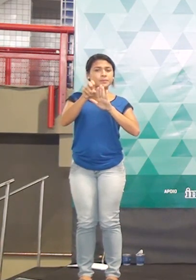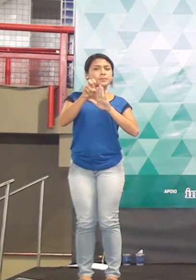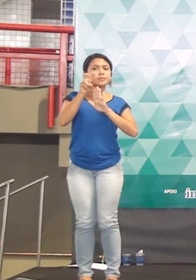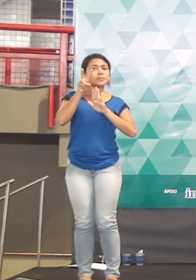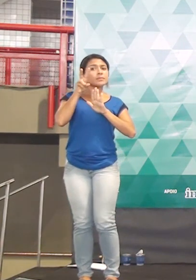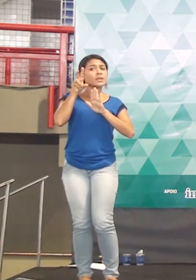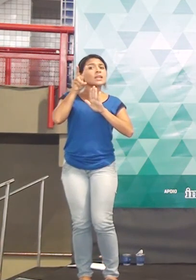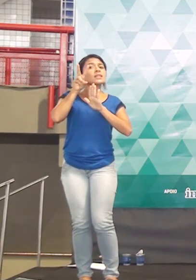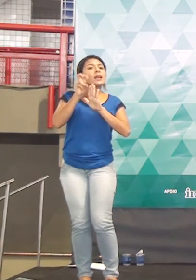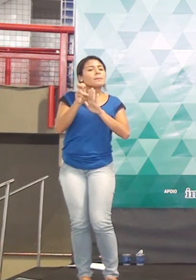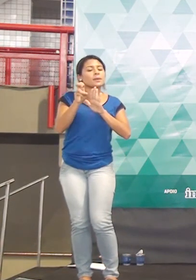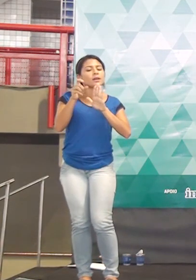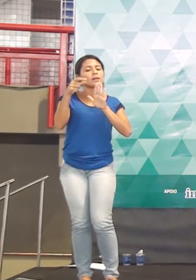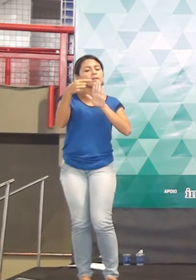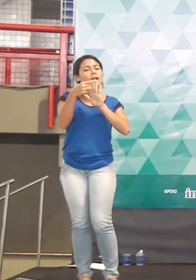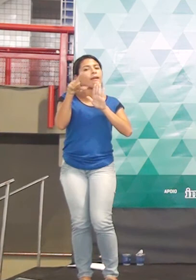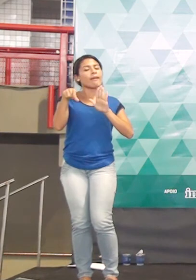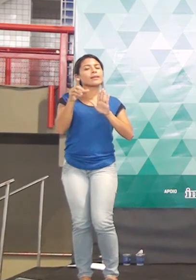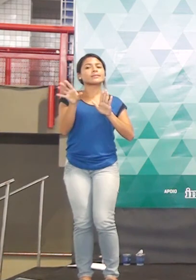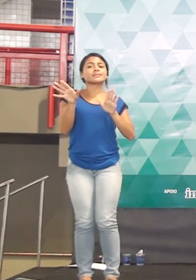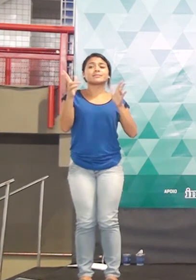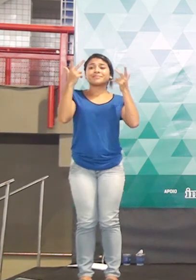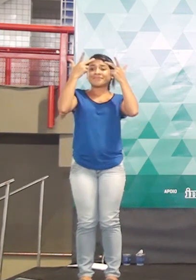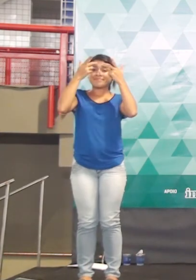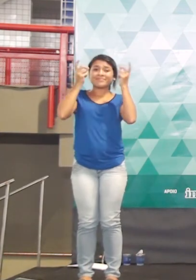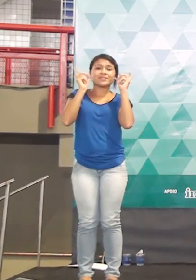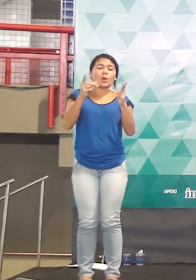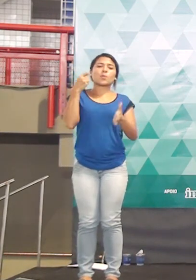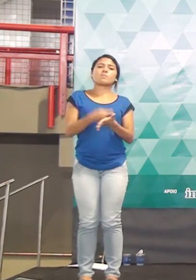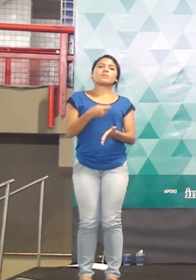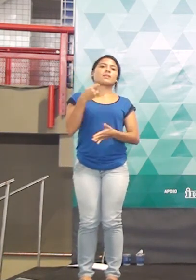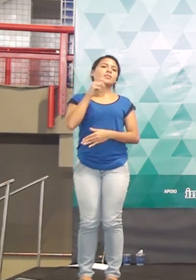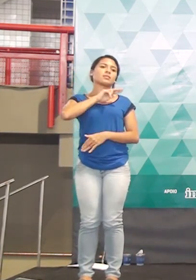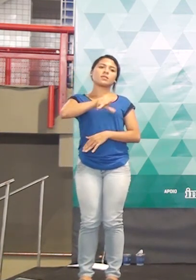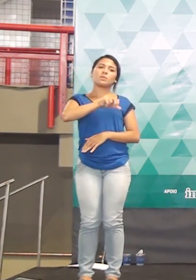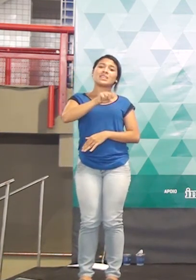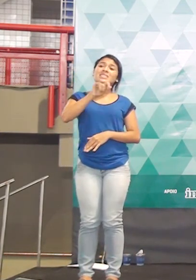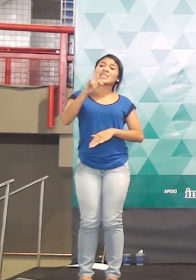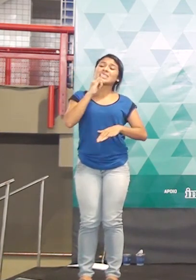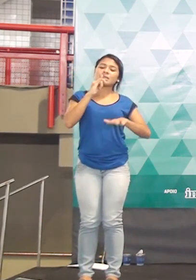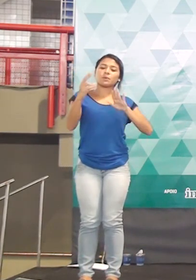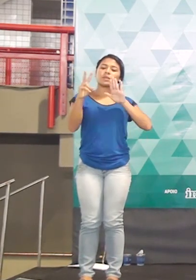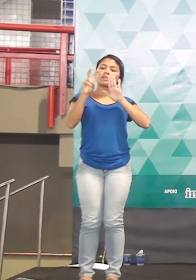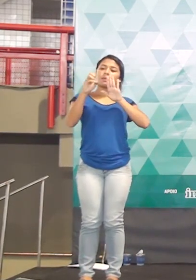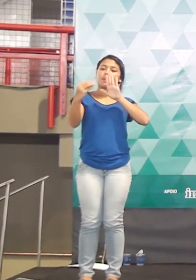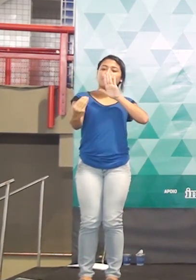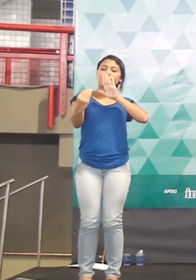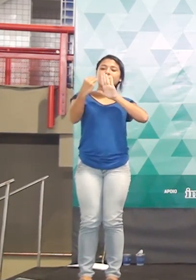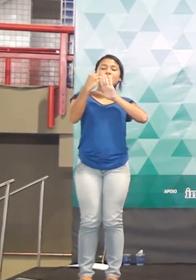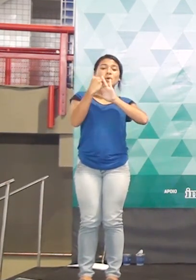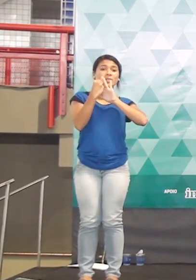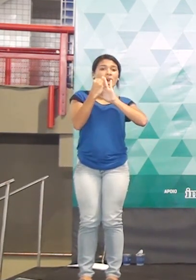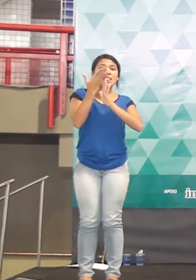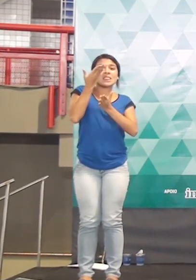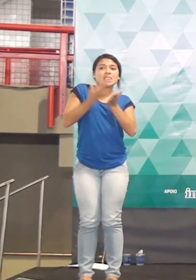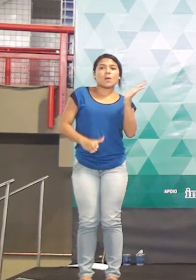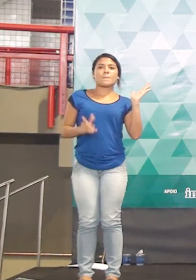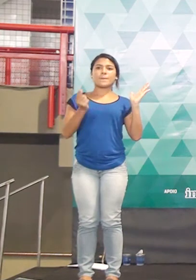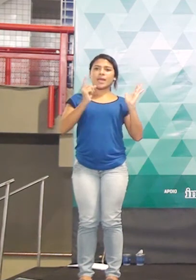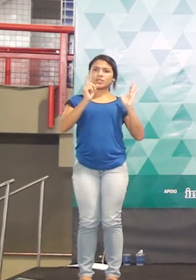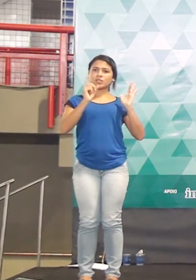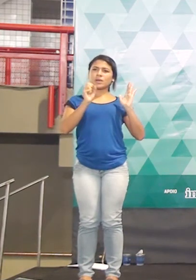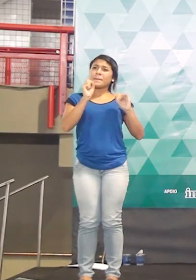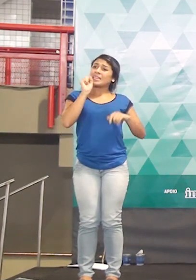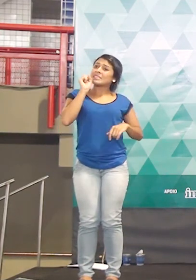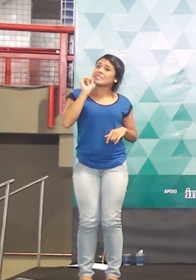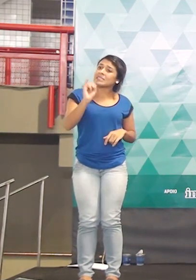é facultativo. Se você não botar, você não perde nada. Mas se você botar, eles